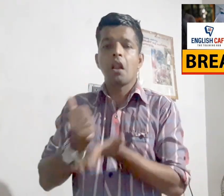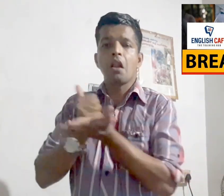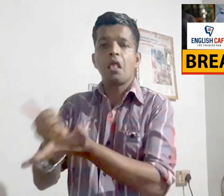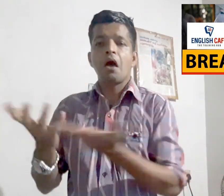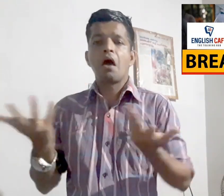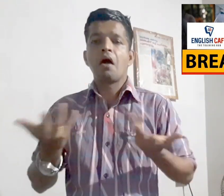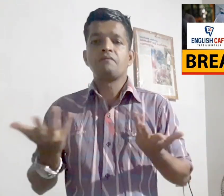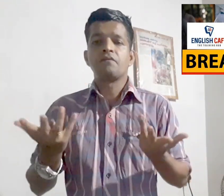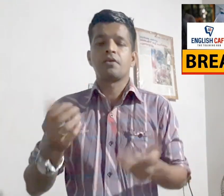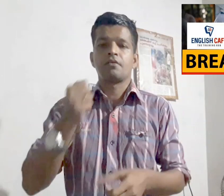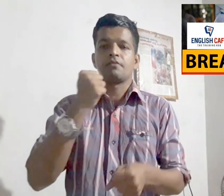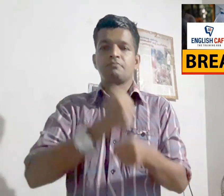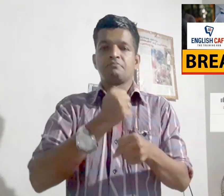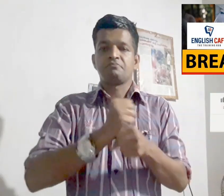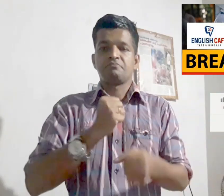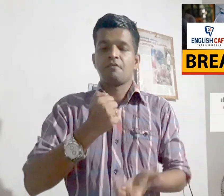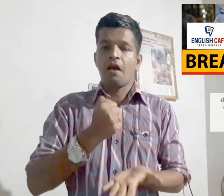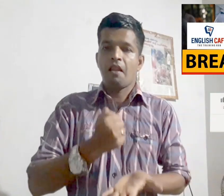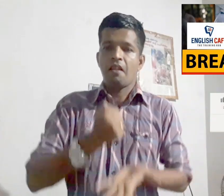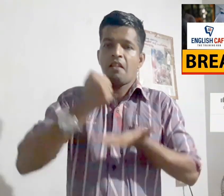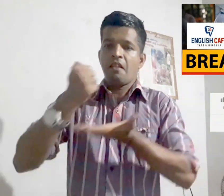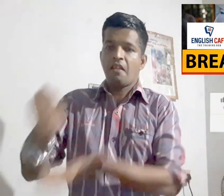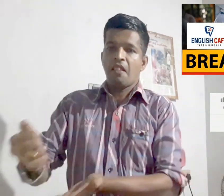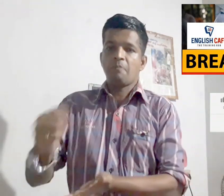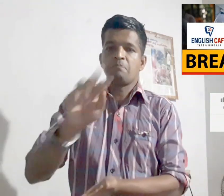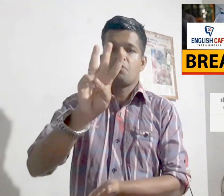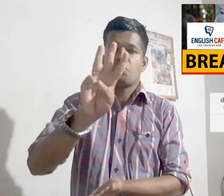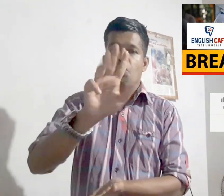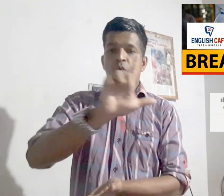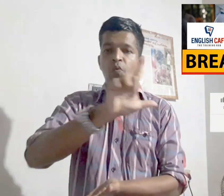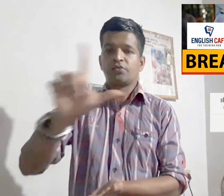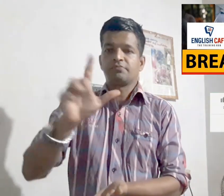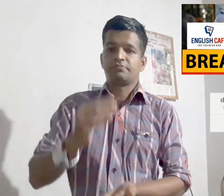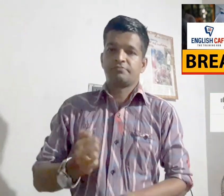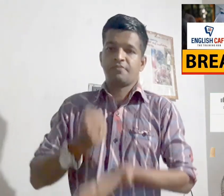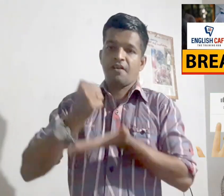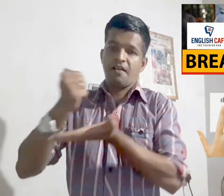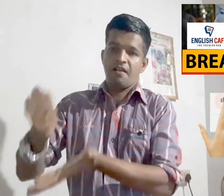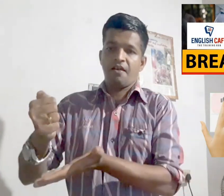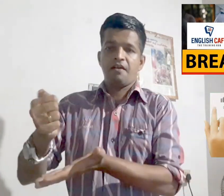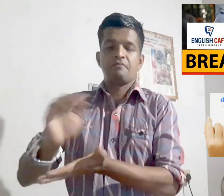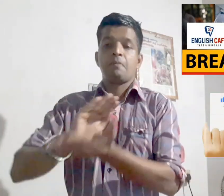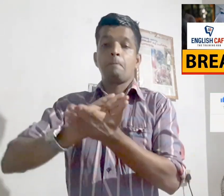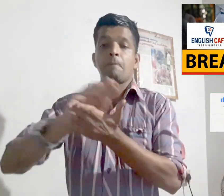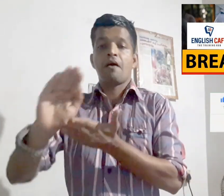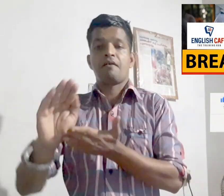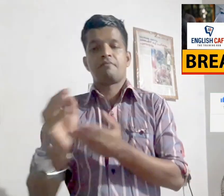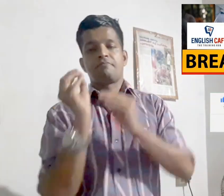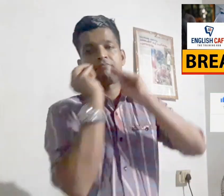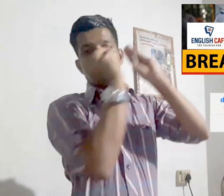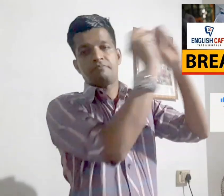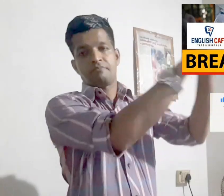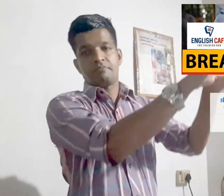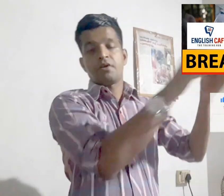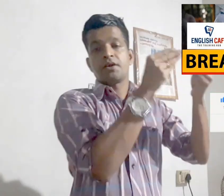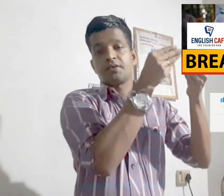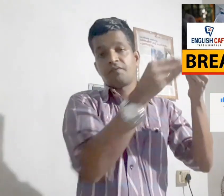പരിഹരിക്കും മണ്ഡലത്തിൽ തന്നെ മൊത്തത്തിലുള്ള പ്രശ്നം നമുക്ക് അത് ചെയ്യാം സംസ്ഥാനത്തിൽ തന്നെ മന്ത്രി ഇങ്ങനെ തീരുമാനമെടുക്കുന്നു എന്നറിഞ്ഞ് വളരെയധികം സന്തോഷിക്കുന്നു